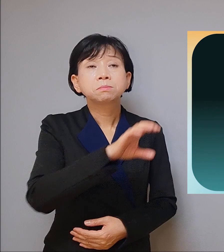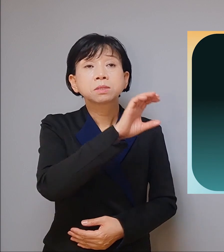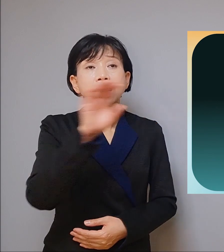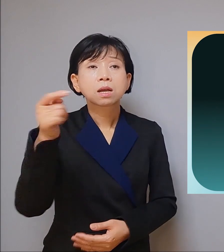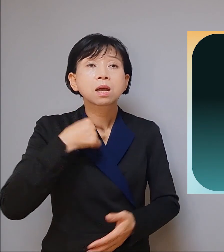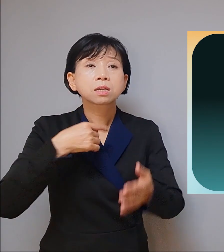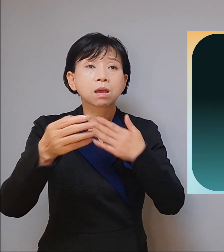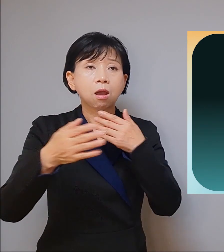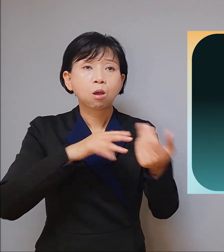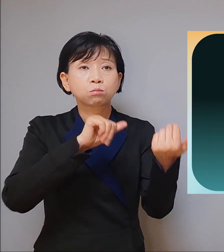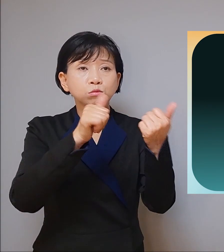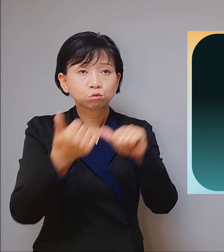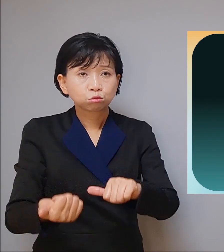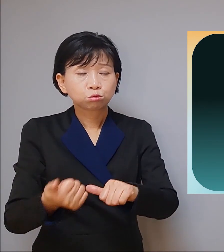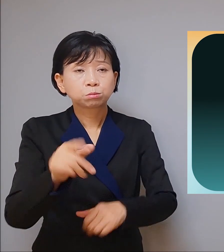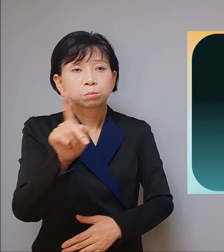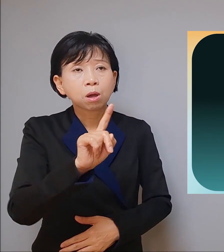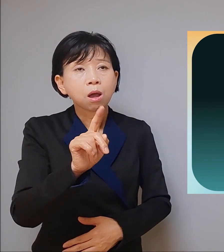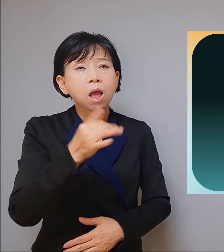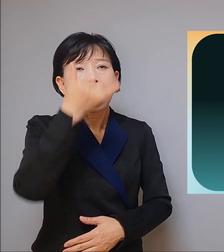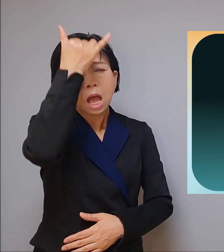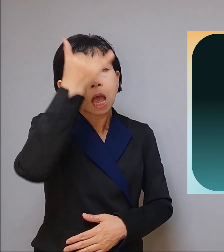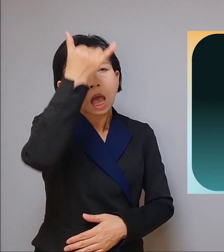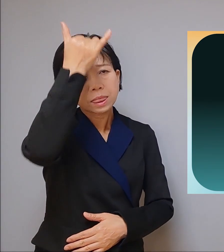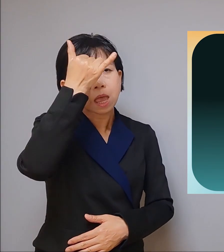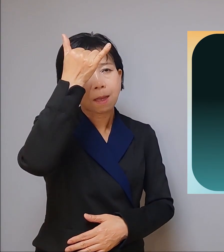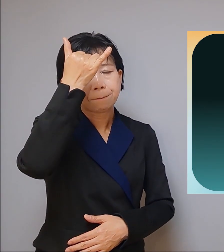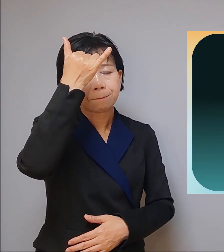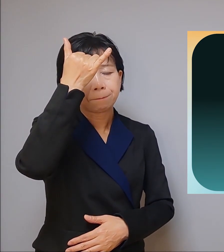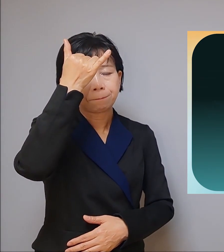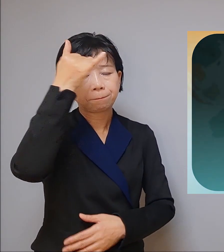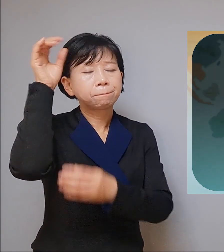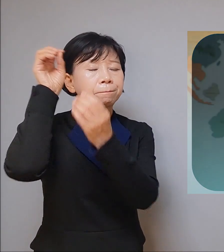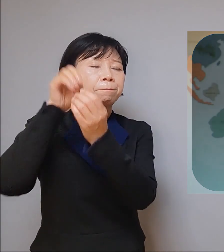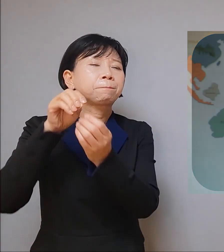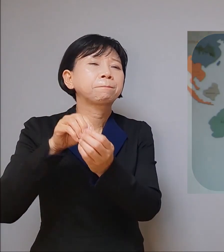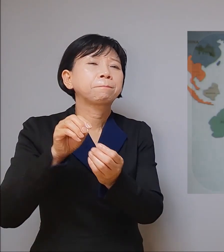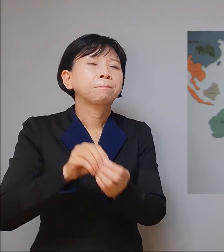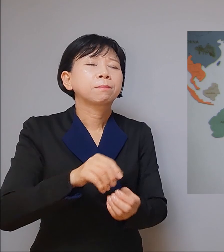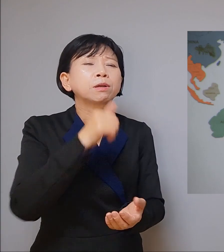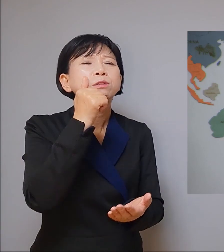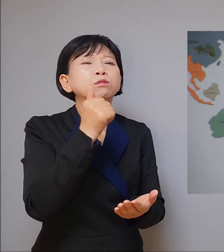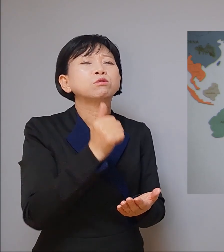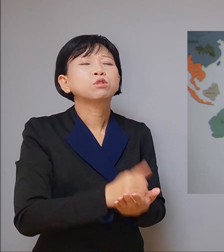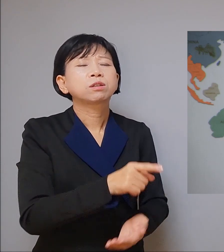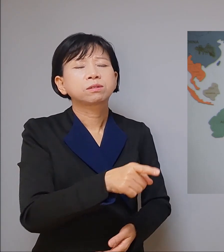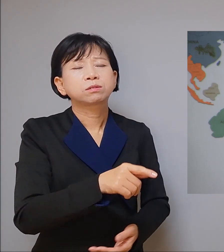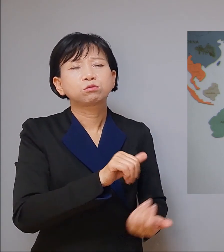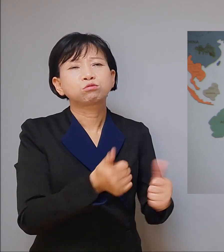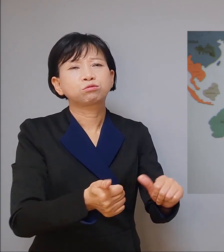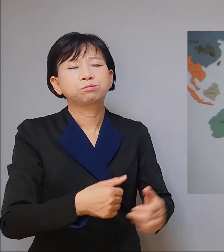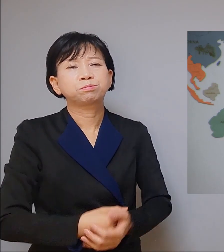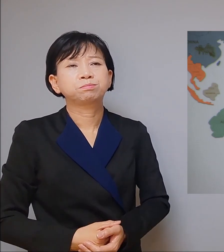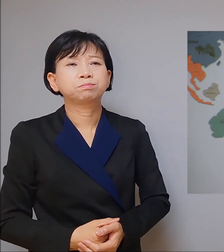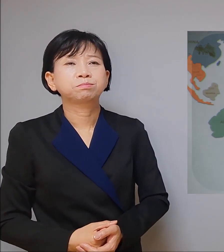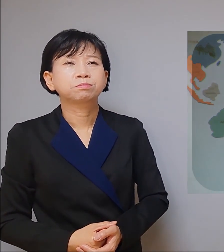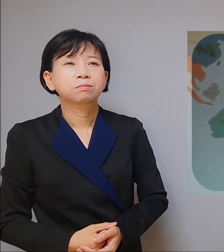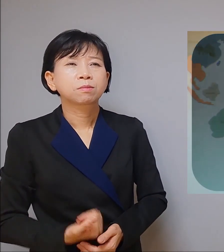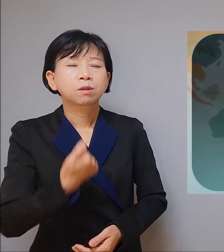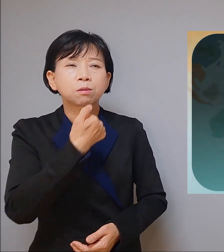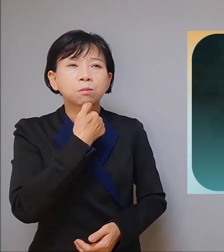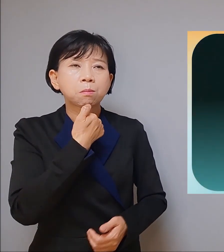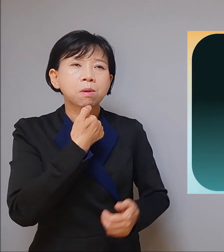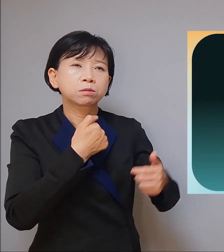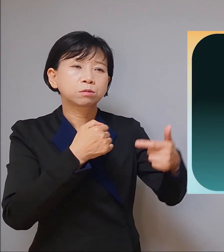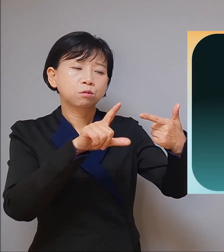우리가 경험한 그 죽음은요, 아담으로부터 물려받은 죄와 옛 방식에 대한 죽음입니다. 로마서 6장 4절에